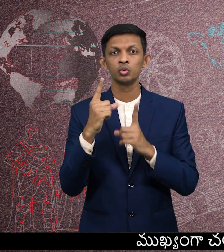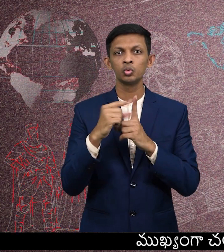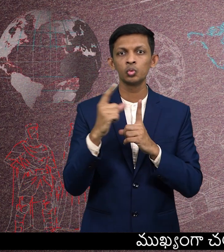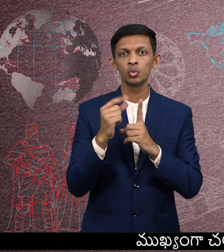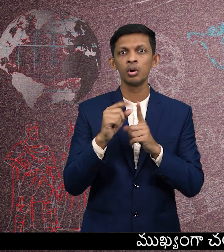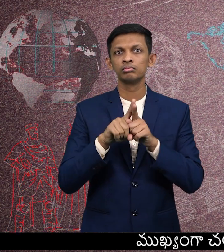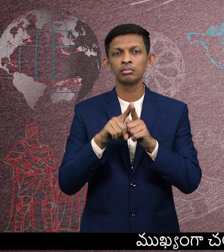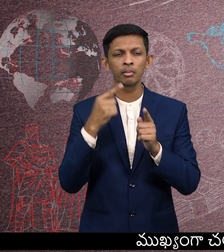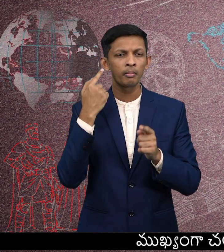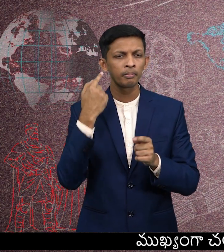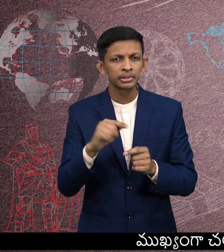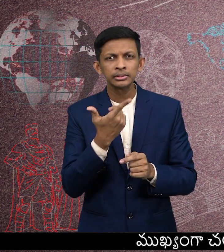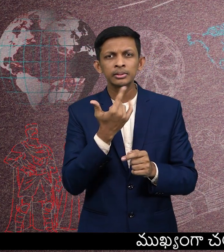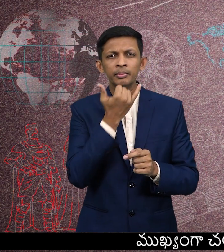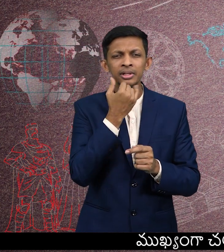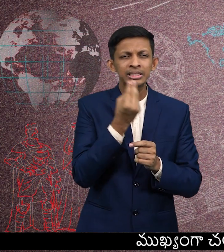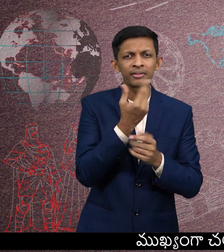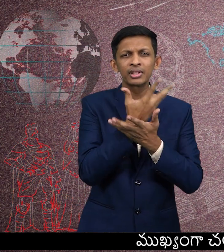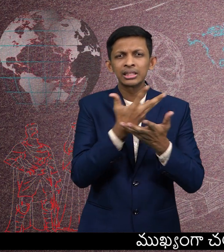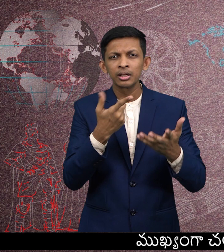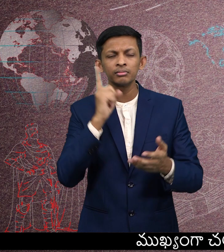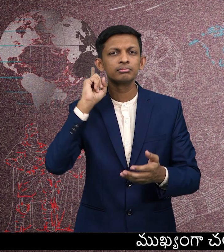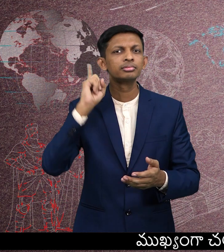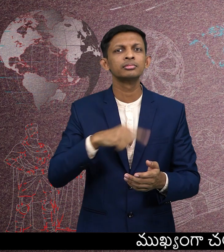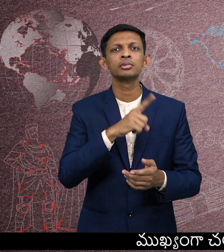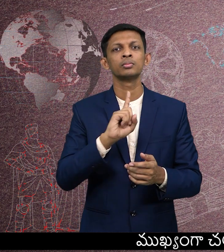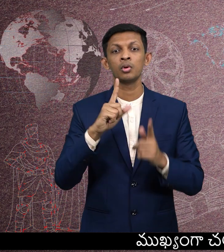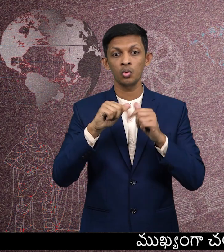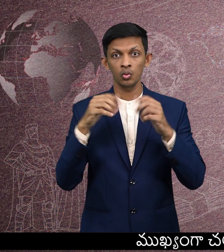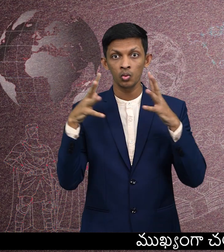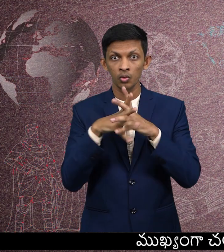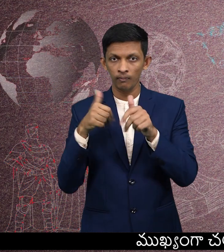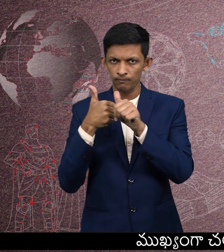ముఖ్యంగా చట్టం ద్వారా ఏదైనా నిషేధించే చర్య.